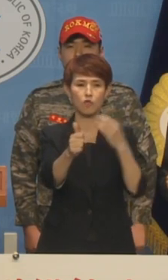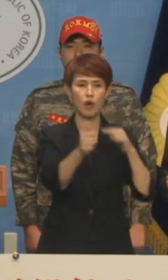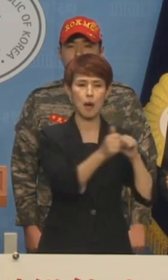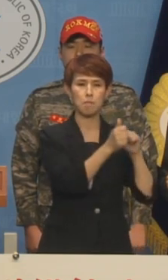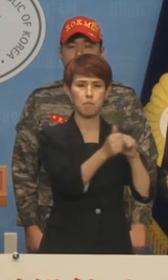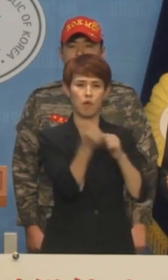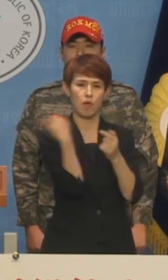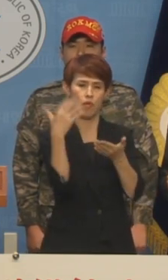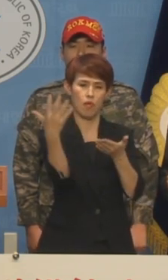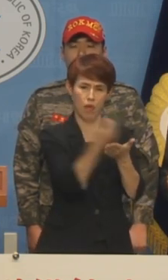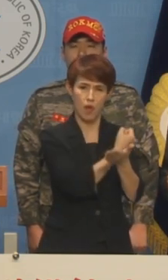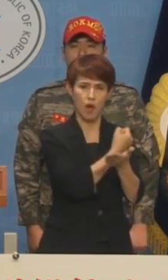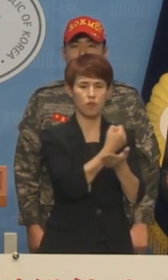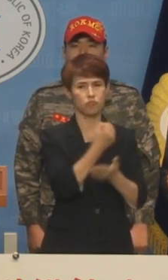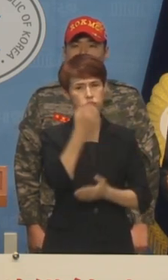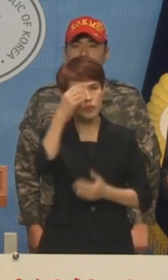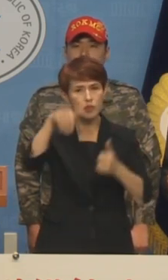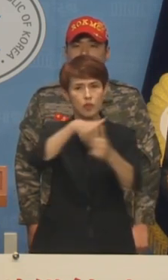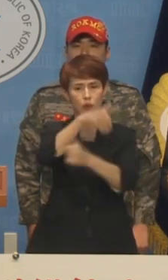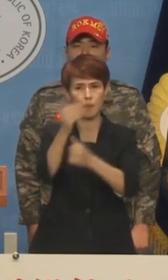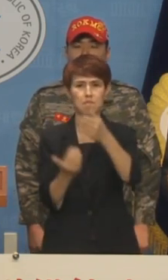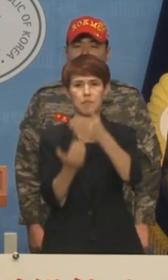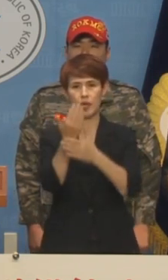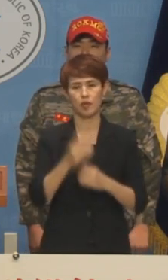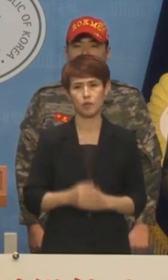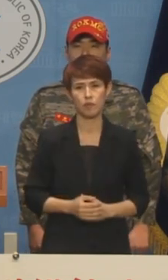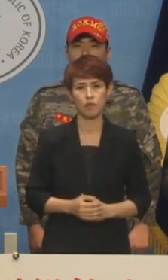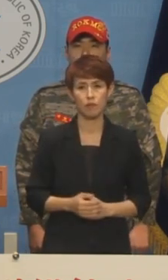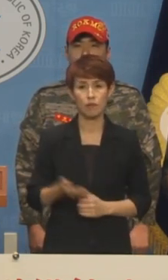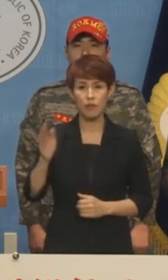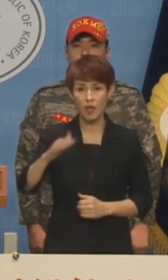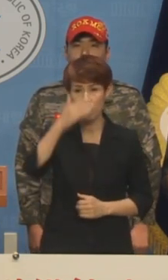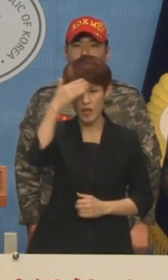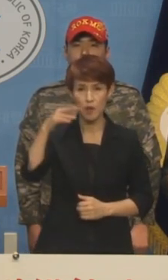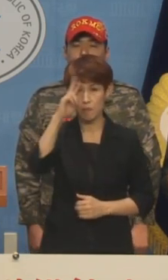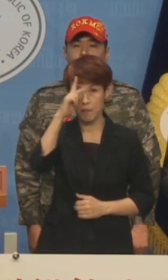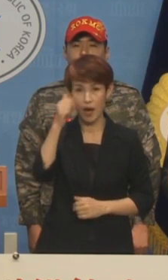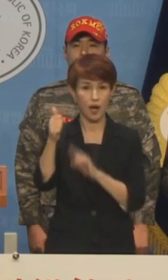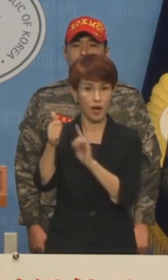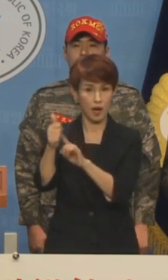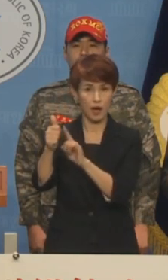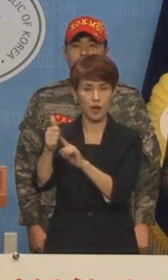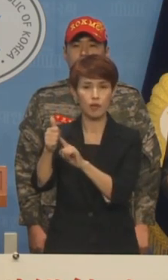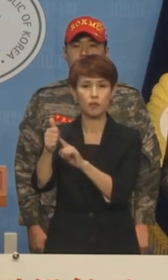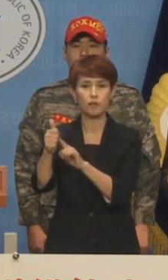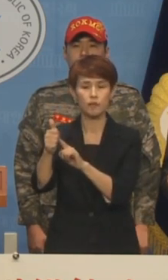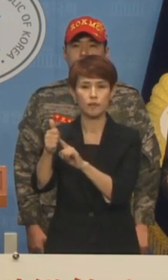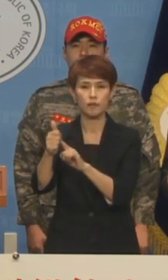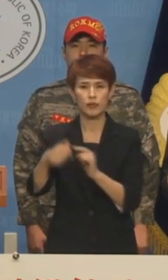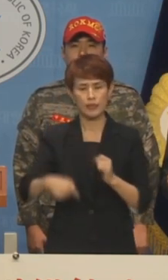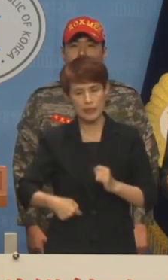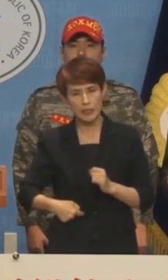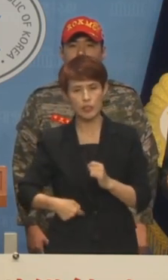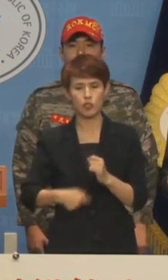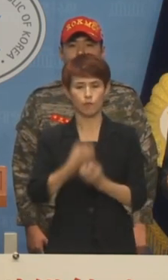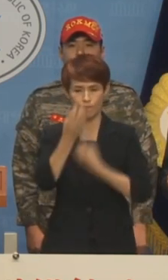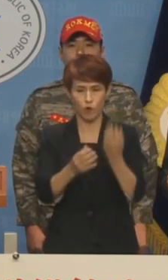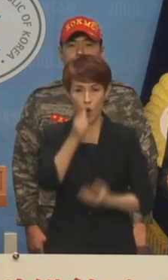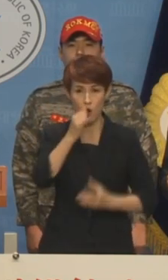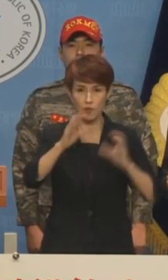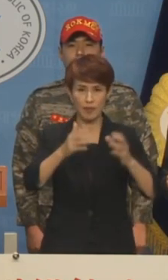보류되는 비정상적인 상황까지 벌어졌습니다. 하지만 다행히도 박정은 전 해병대 수사단장의 양심적인 폭로로 온